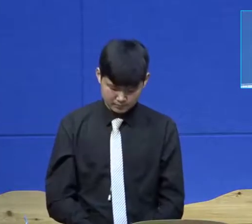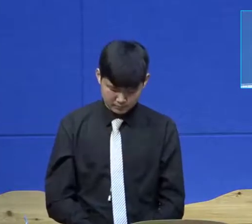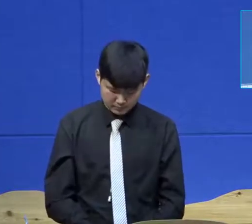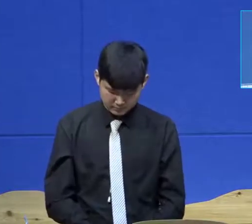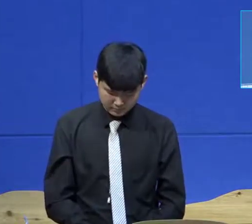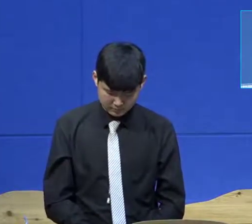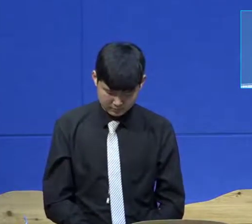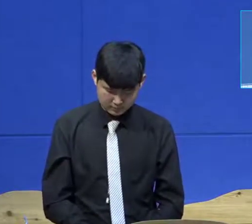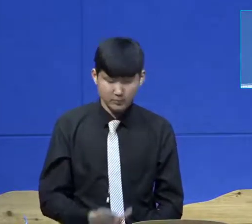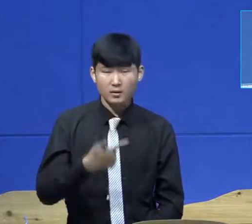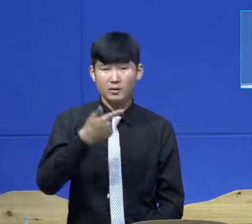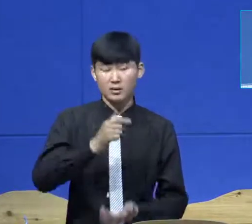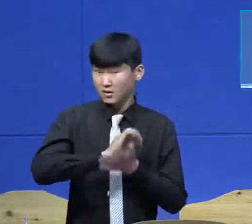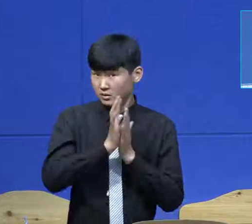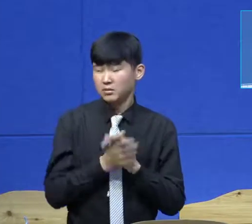Гэхдээ